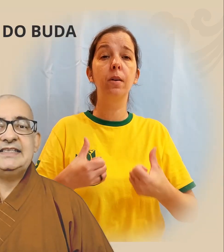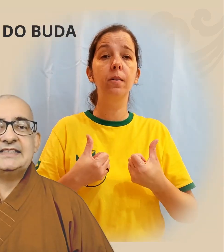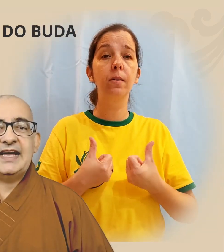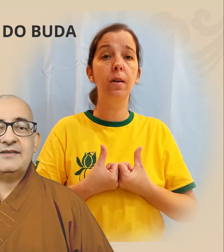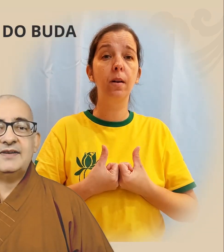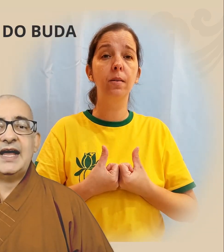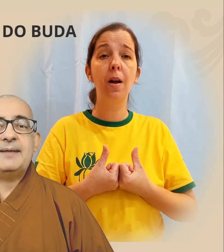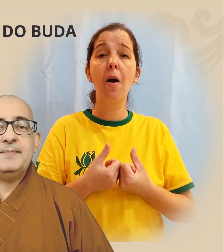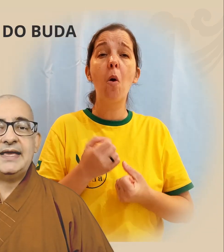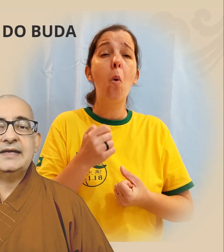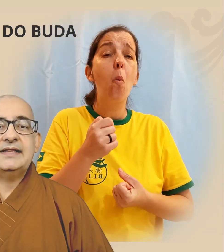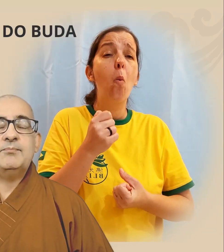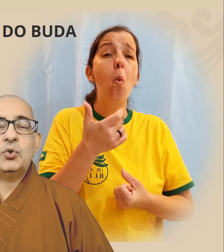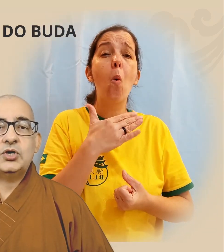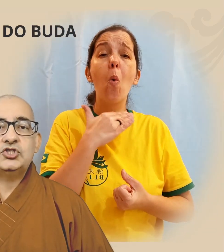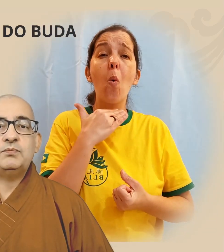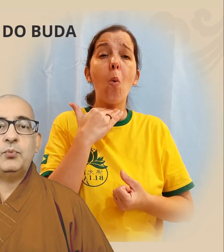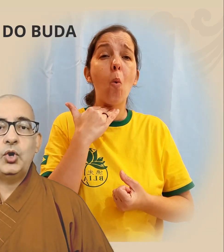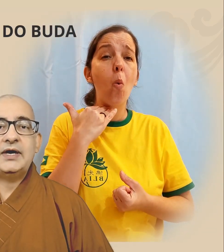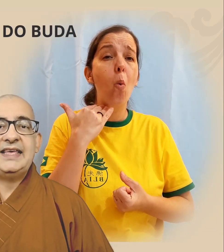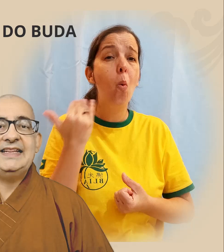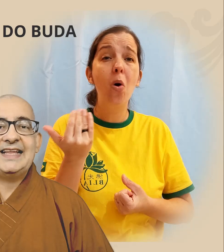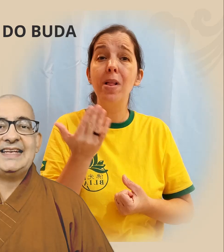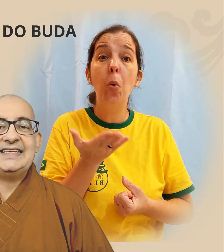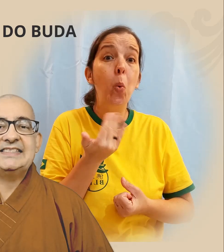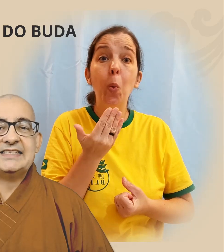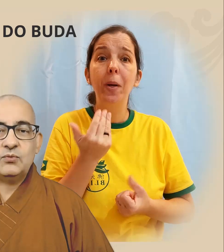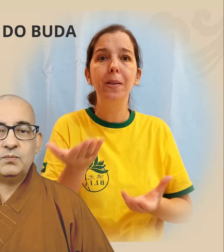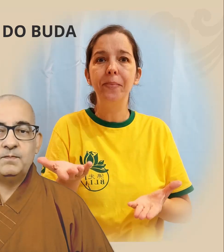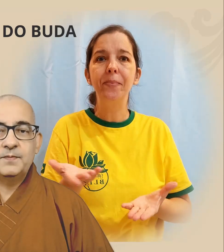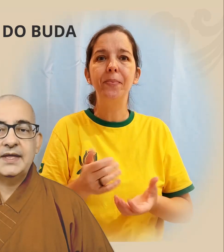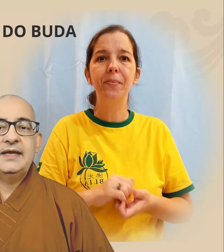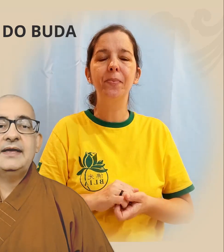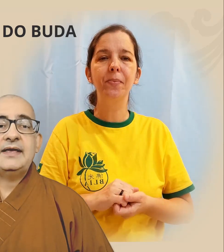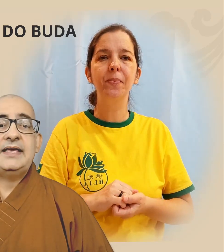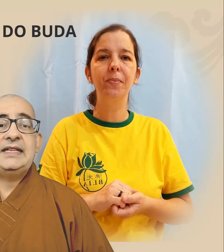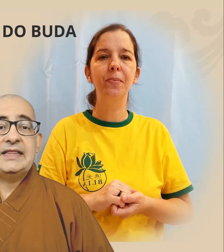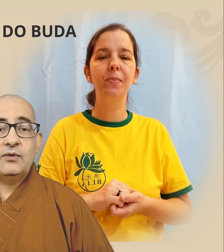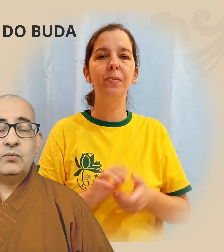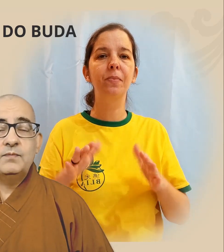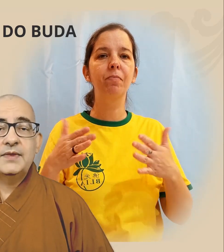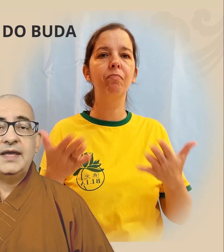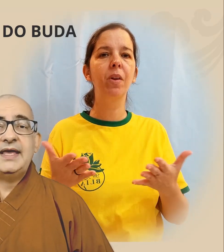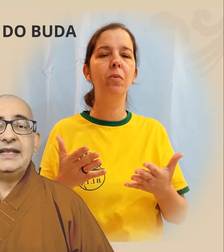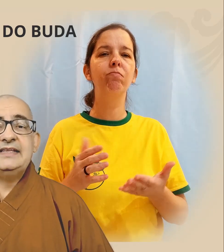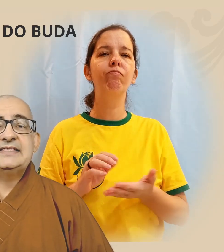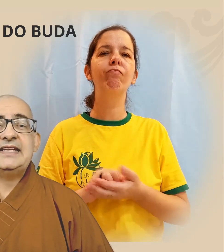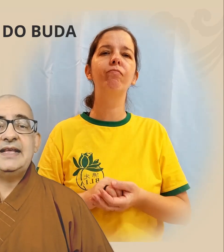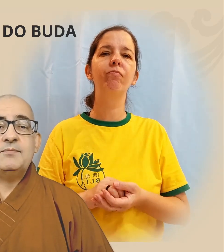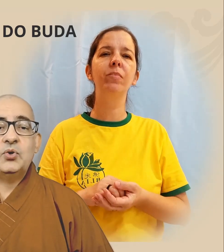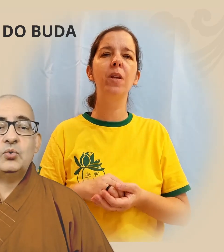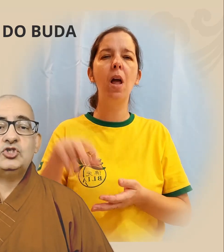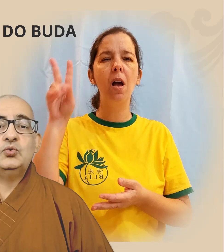Siddhartha estava à beira da morte por inanição. E então ele